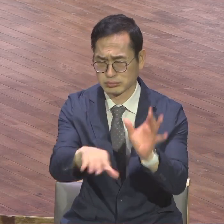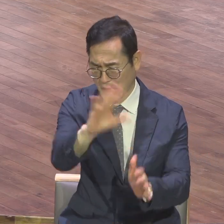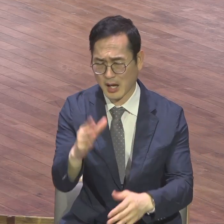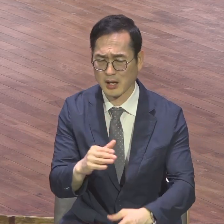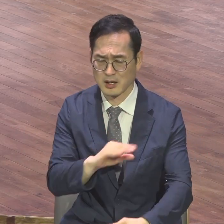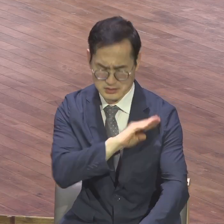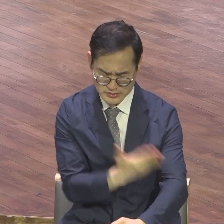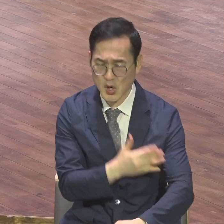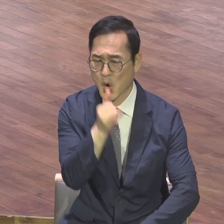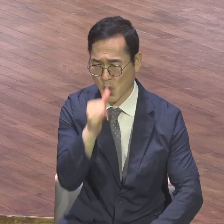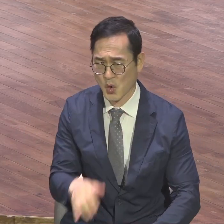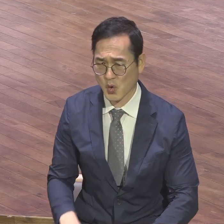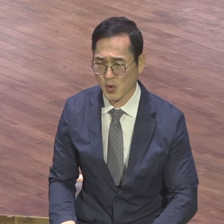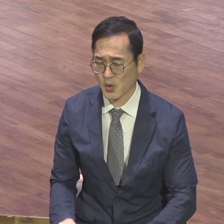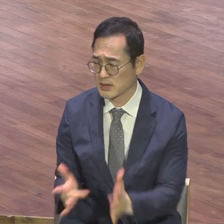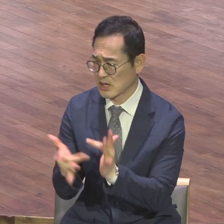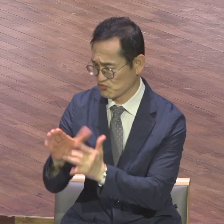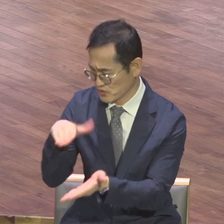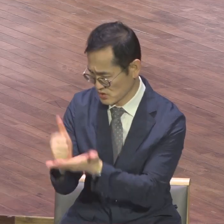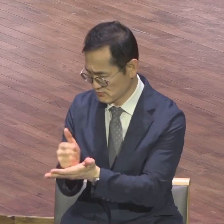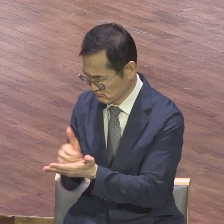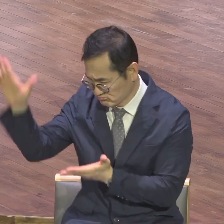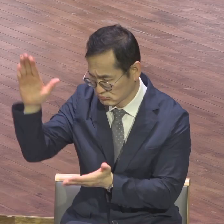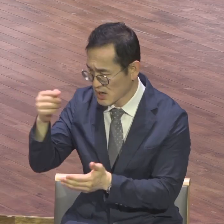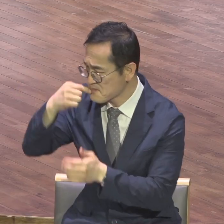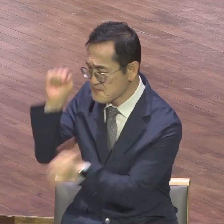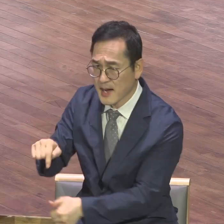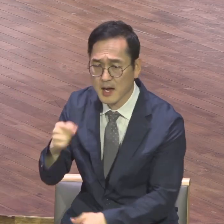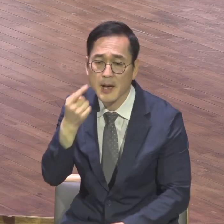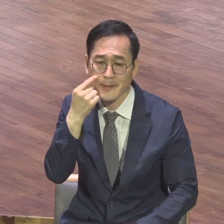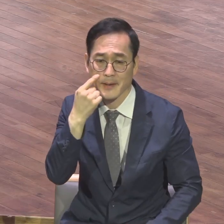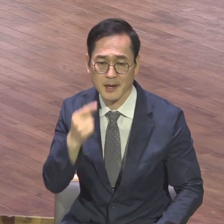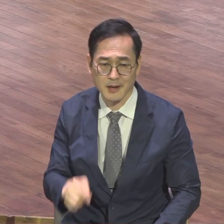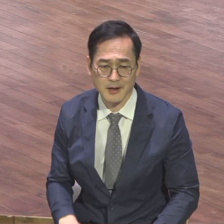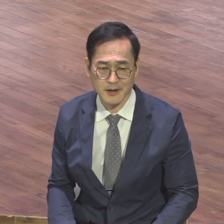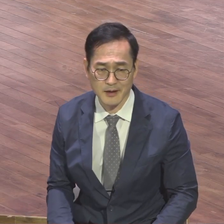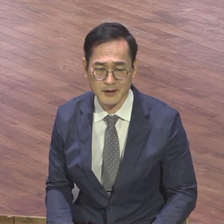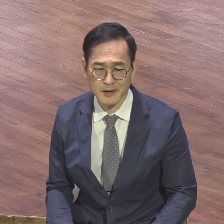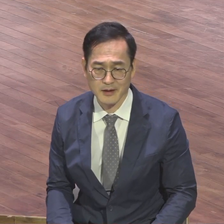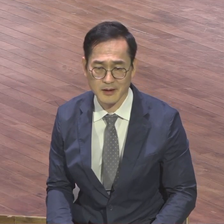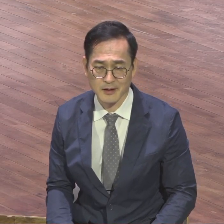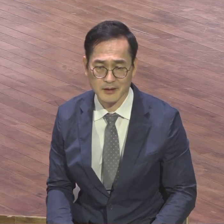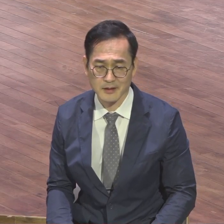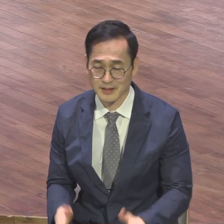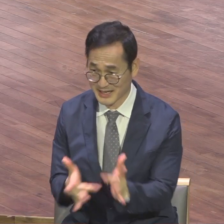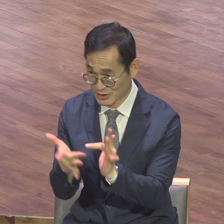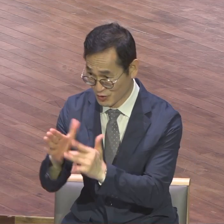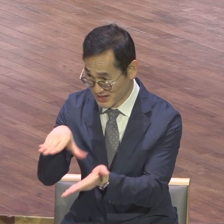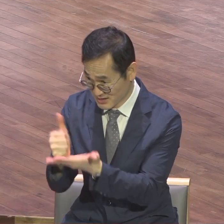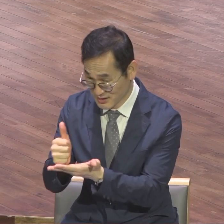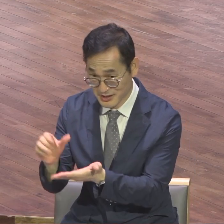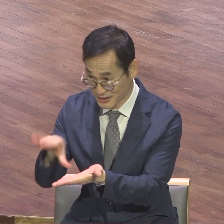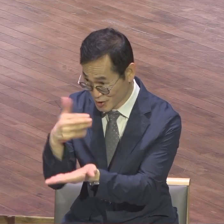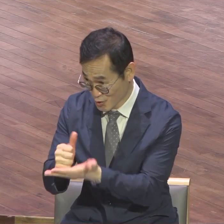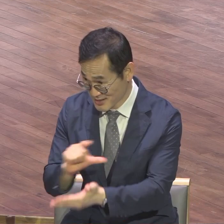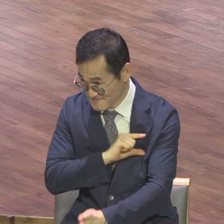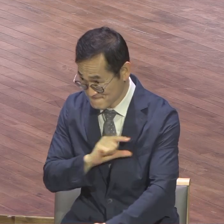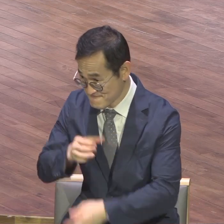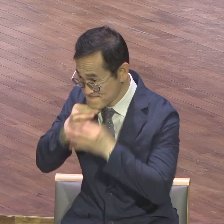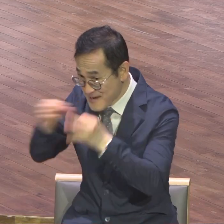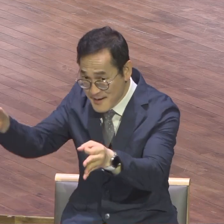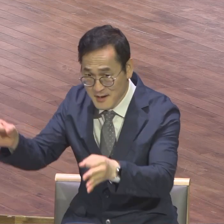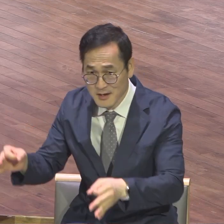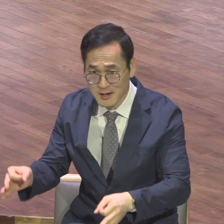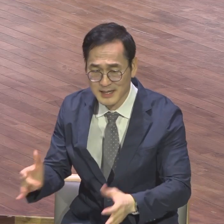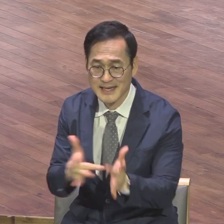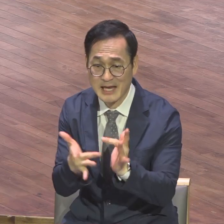동네 주위에 여러분 가족 친척 중에 누가 헷갈리거든 예수 그 여러분 명하노니 그럼 끝나요. 예수 그